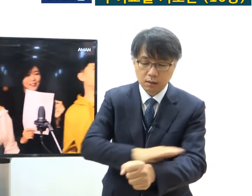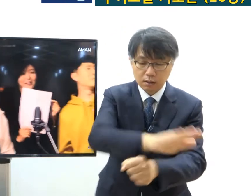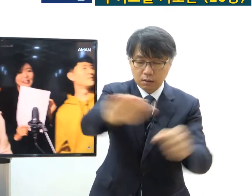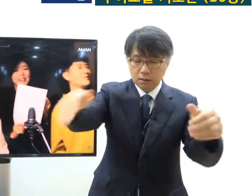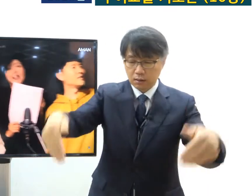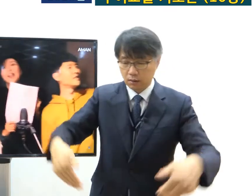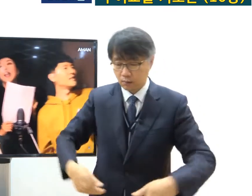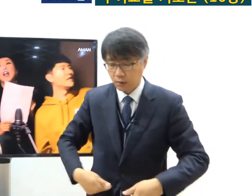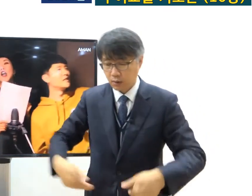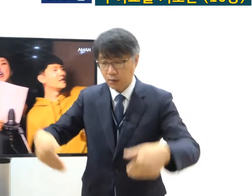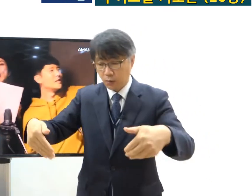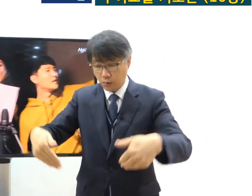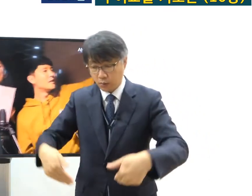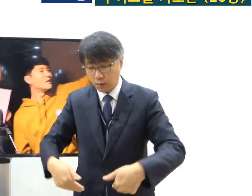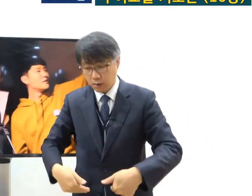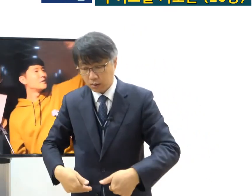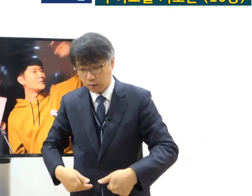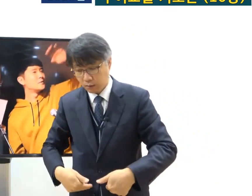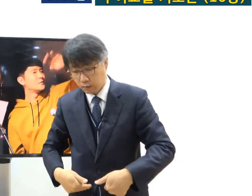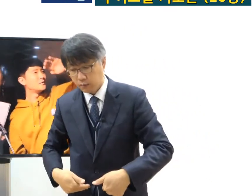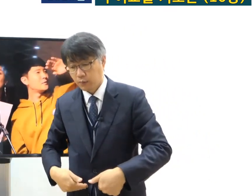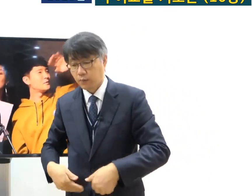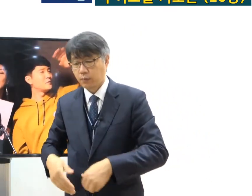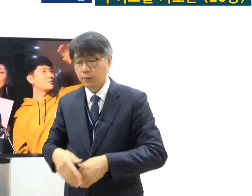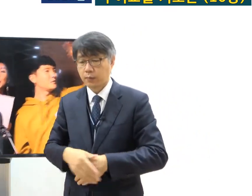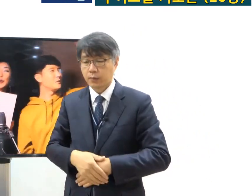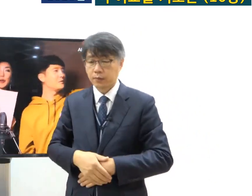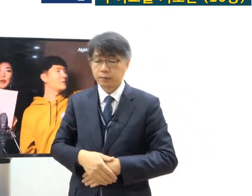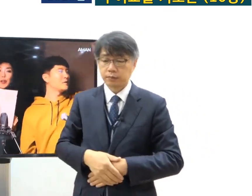사랑이 필요한 거죠